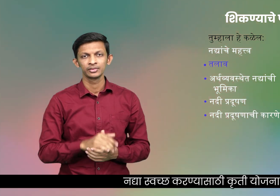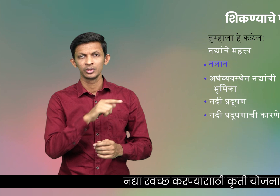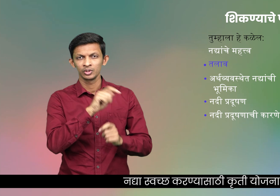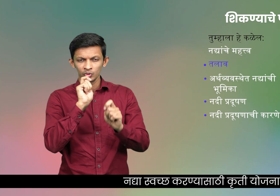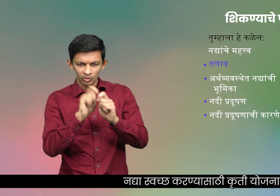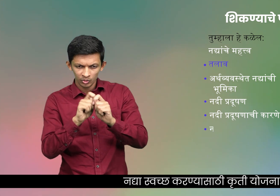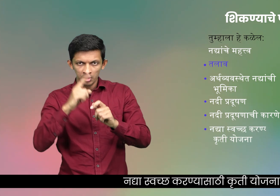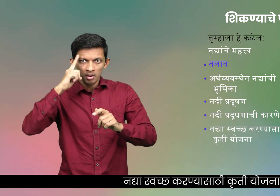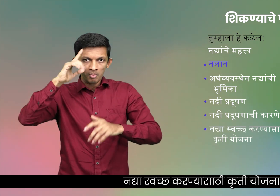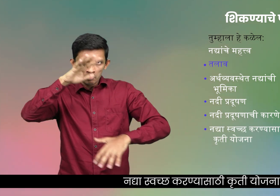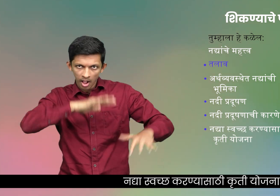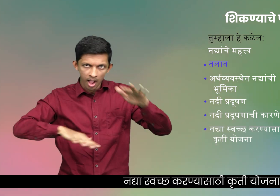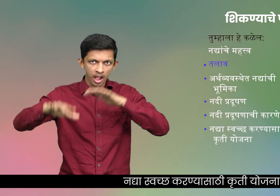नद्या स्वच्छ करण्यासाठी कृती योजना.